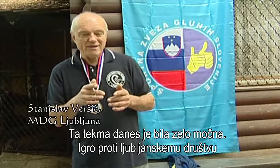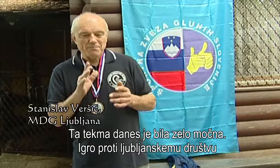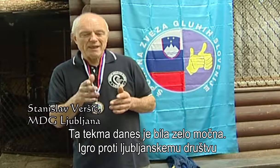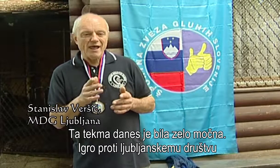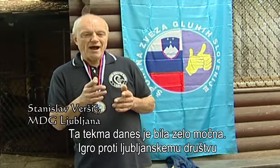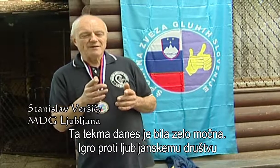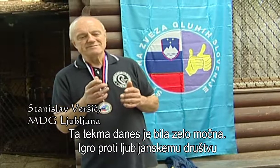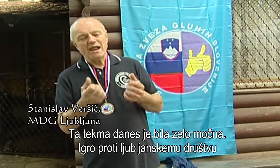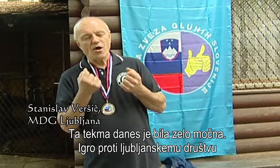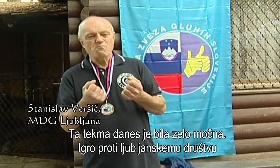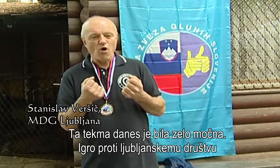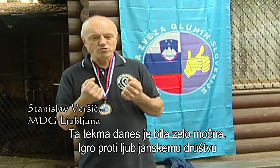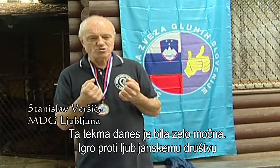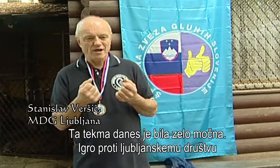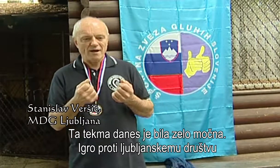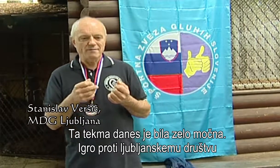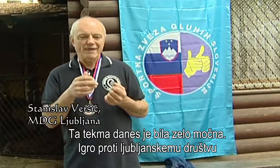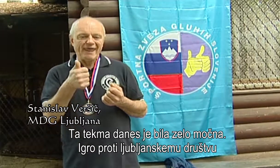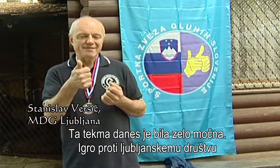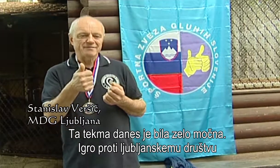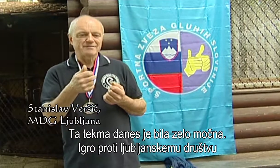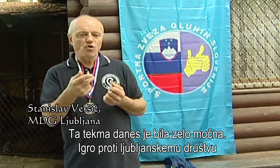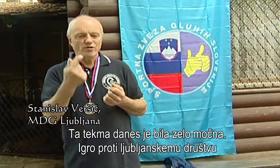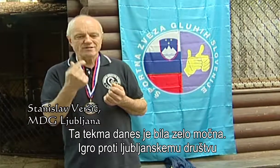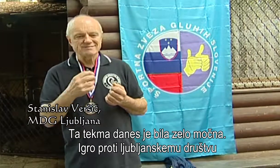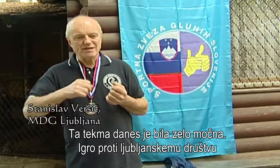Ta tekma danes je bila zelo